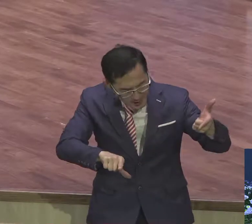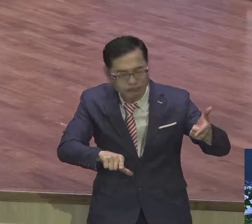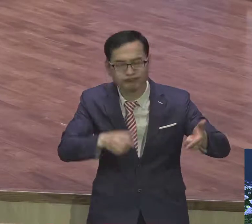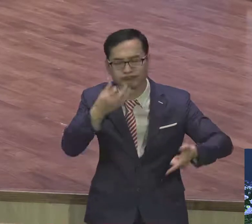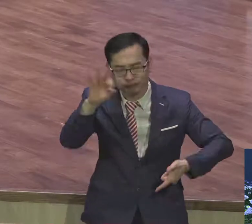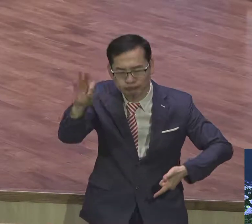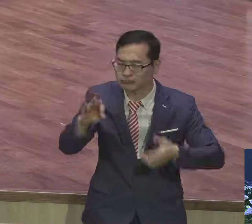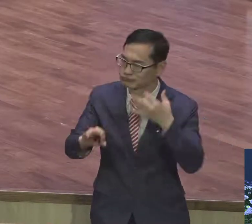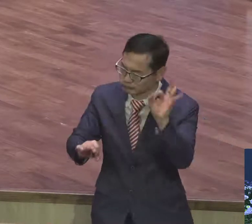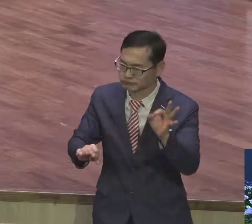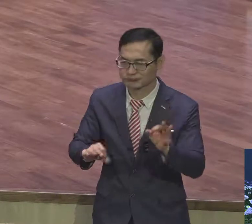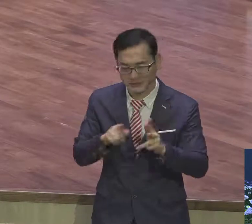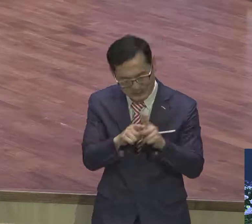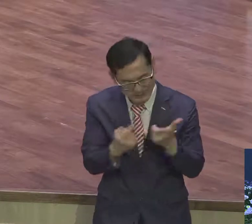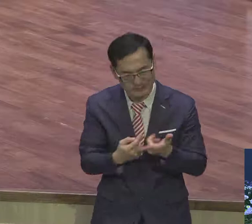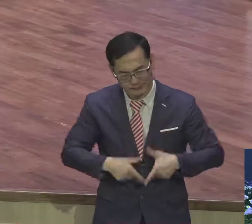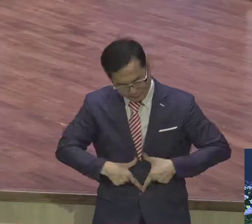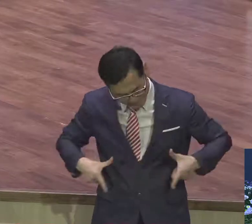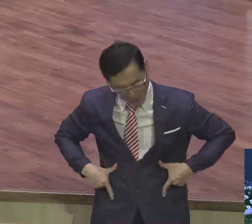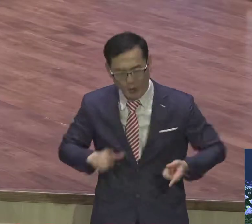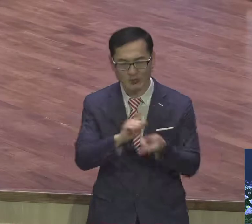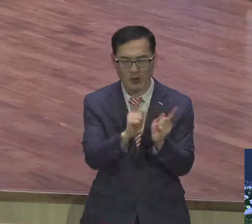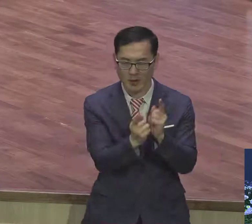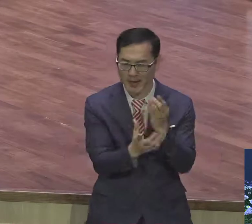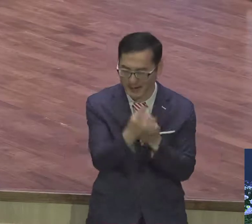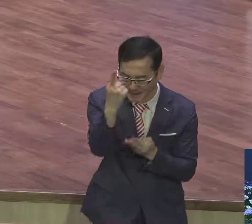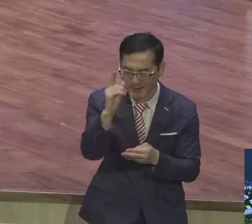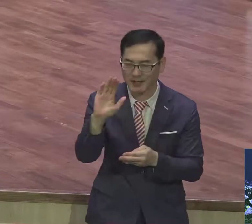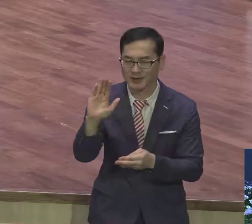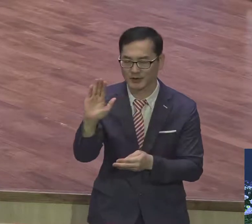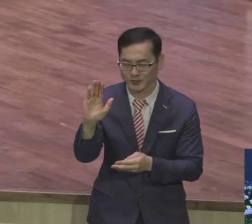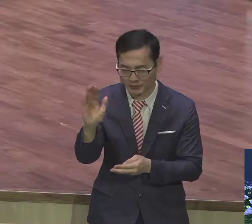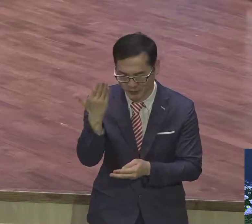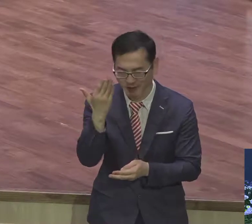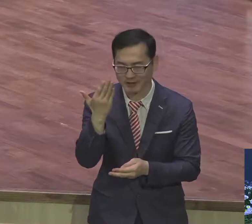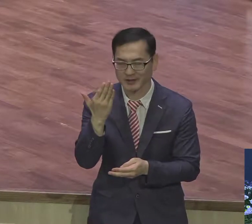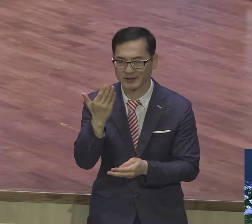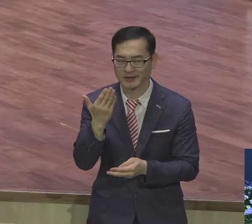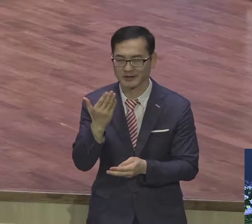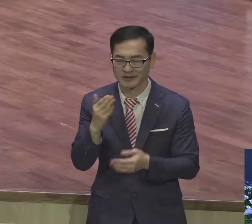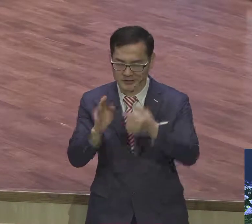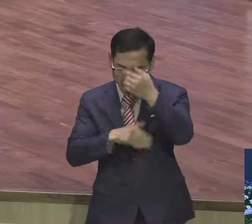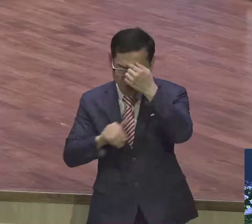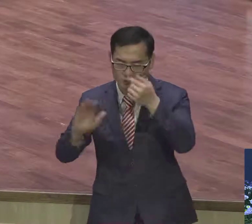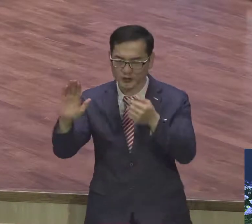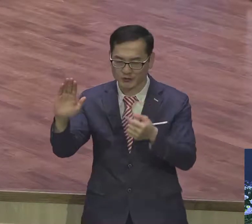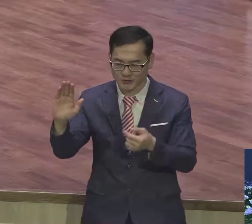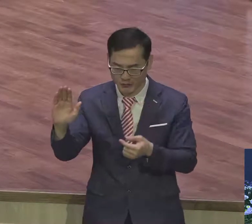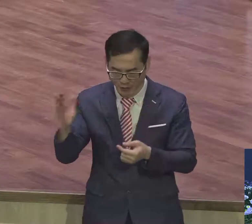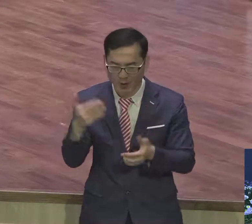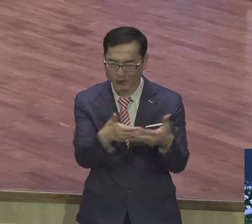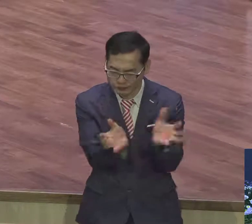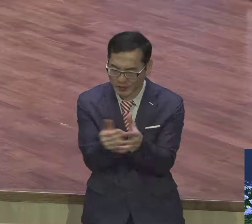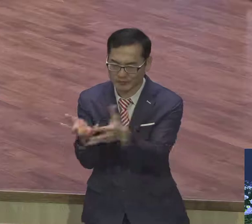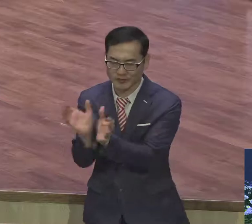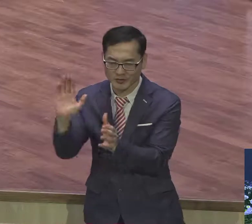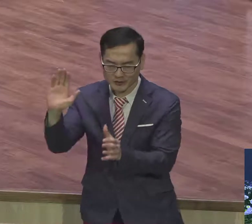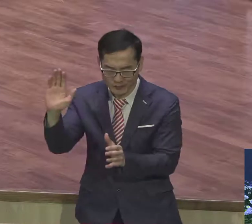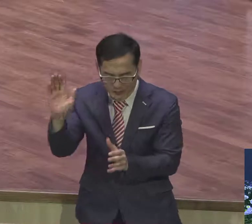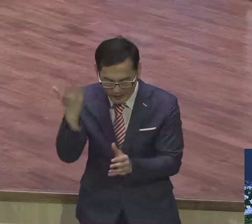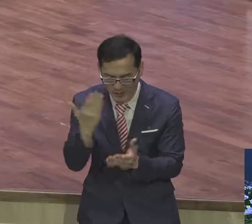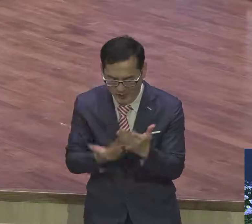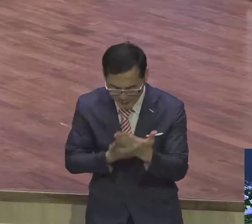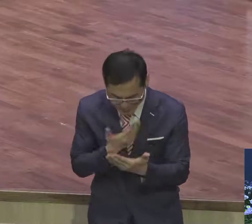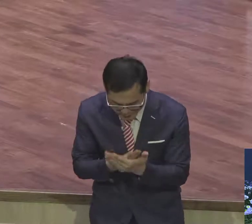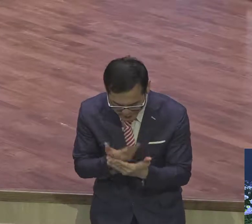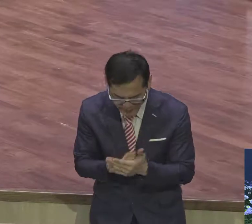안에서 성령으로 하나 되는 놀라운 축복을 누리는 예원교회 모든 성도들 모든 기관들 모든 부서들이 다 되게 도와